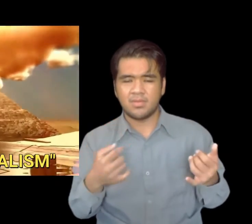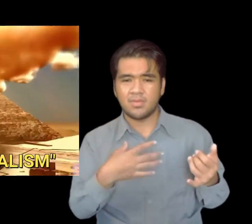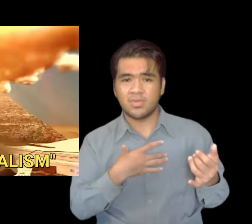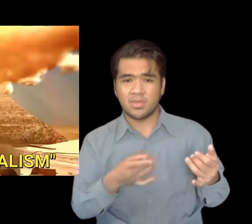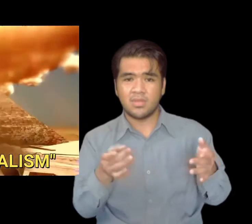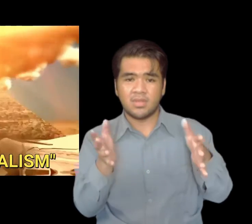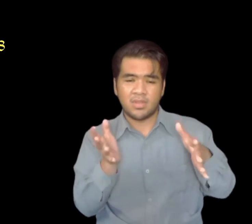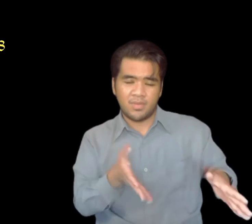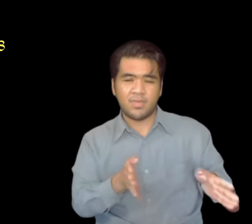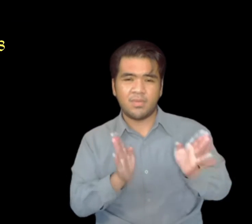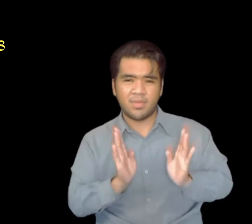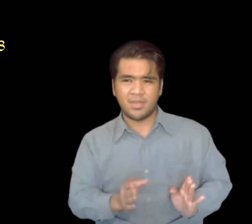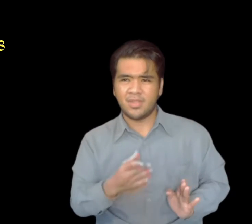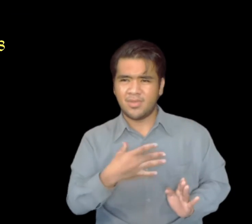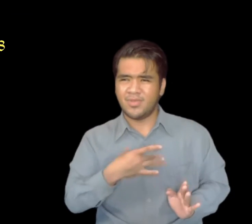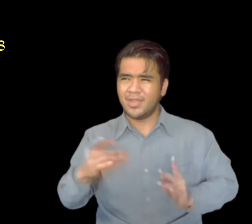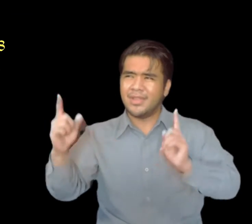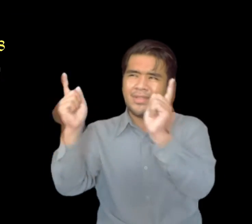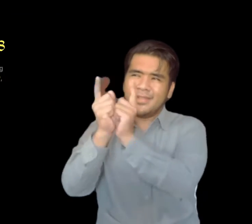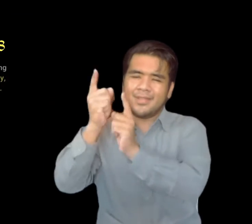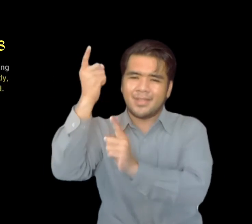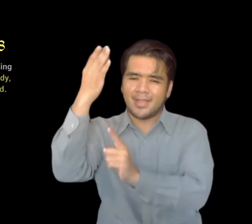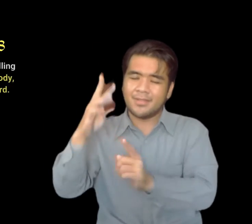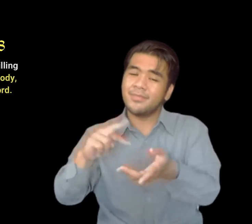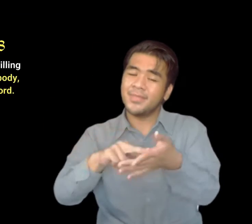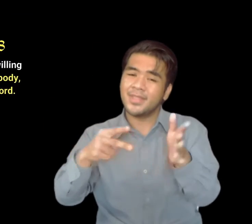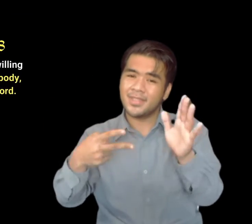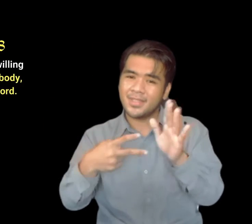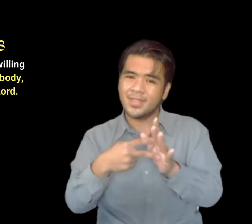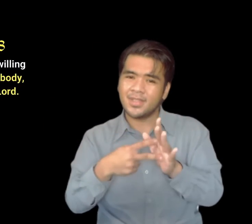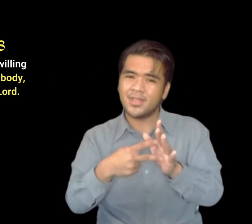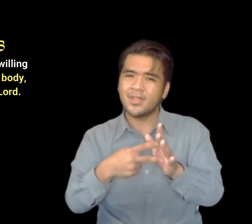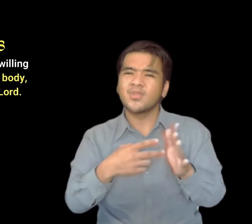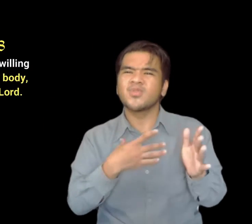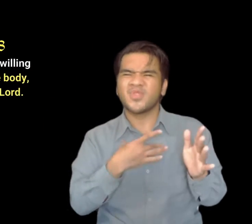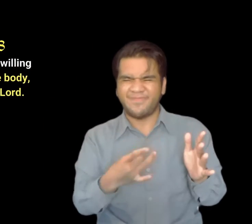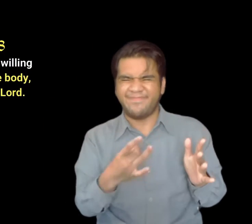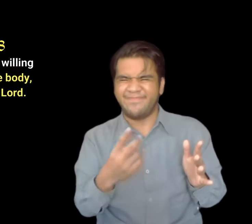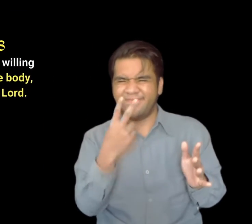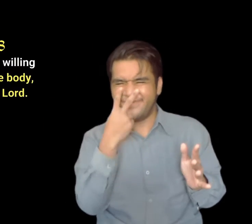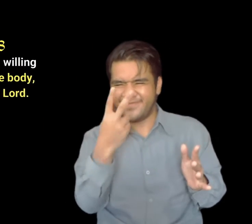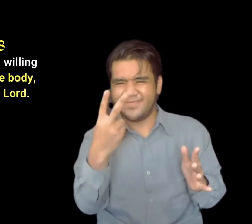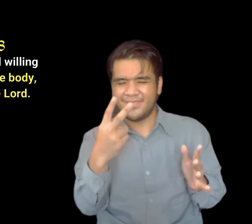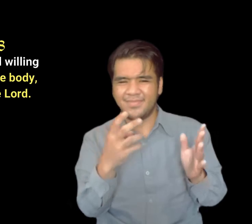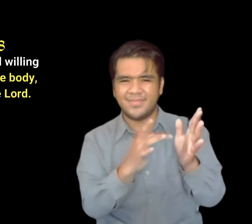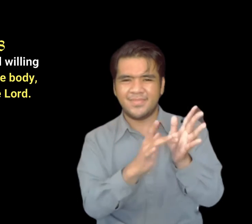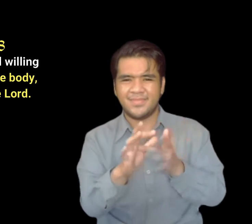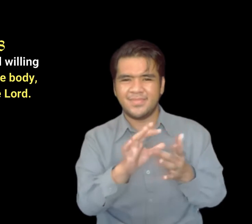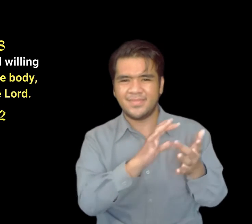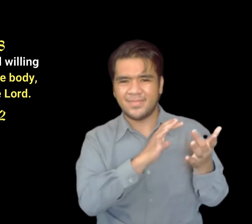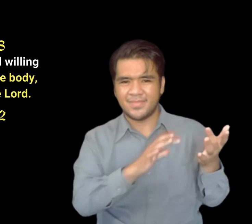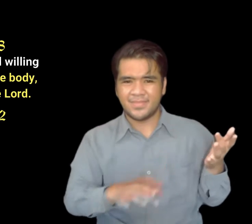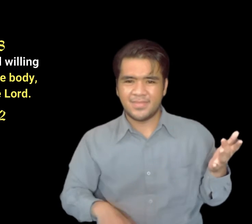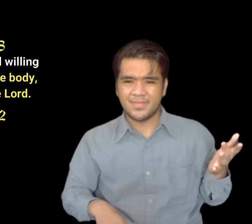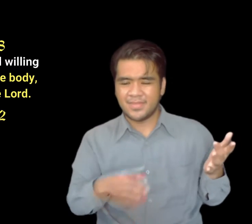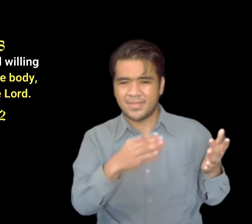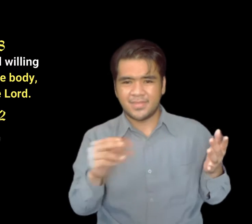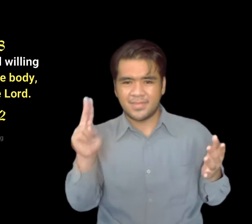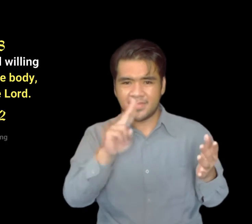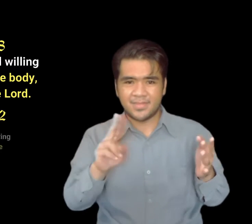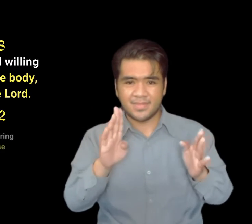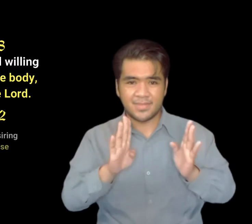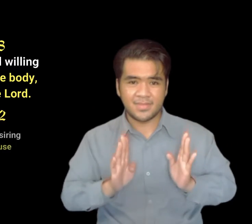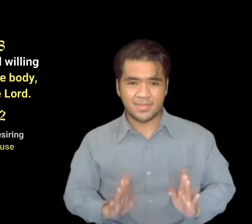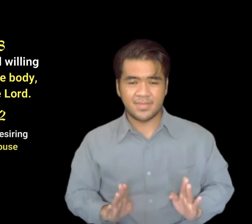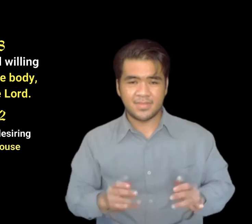alam natin. Nang sinabi ni Pablo na mas gusto pa nilang iwanan ang kanilang katawan at makapiling na ang Panginoon, inilalarawan